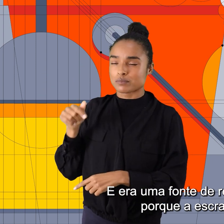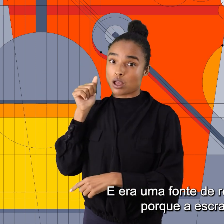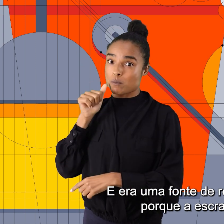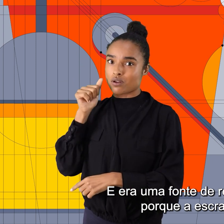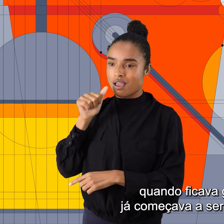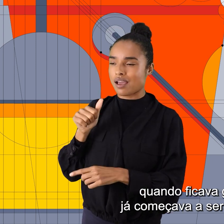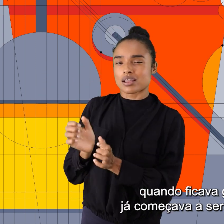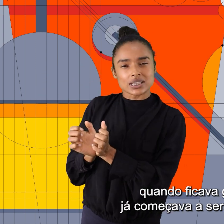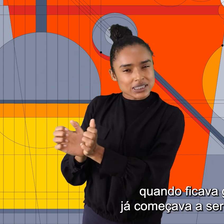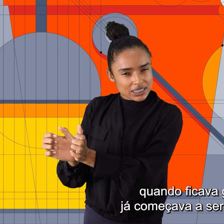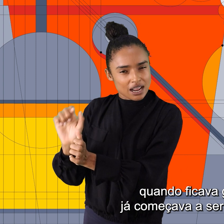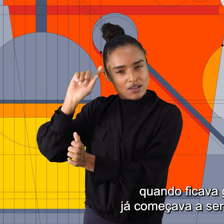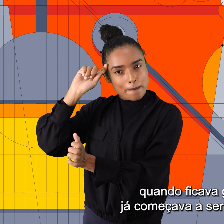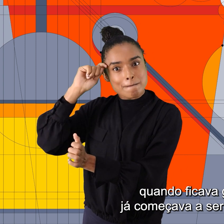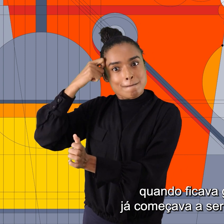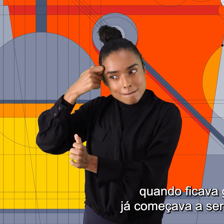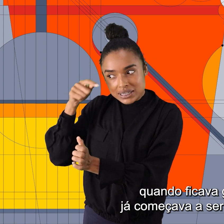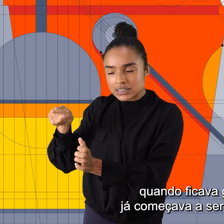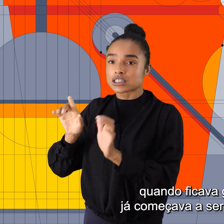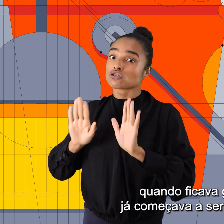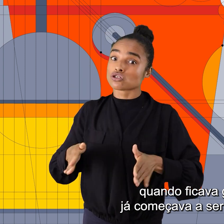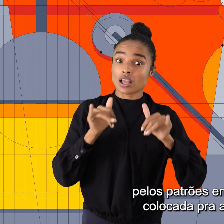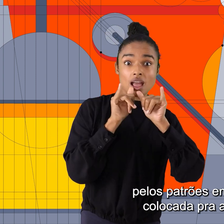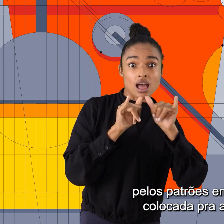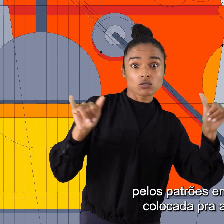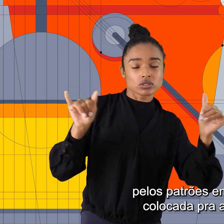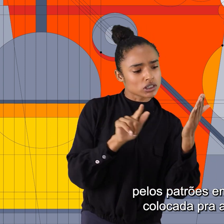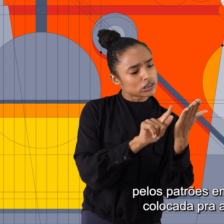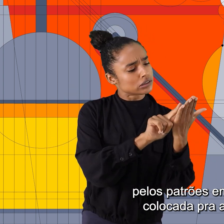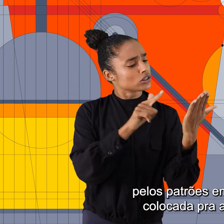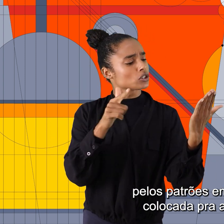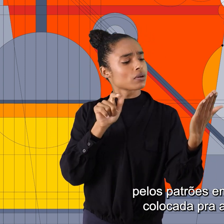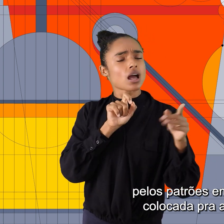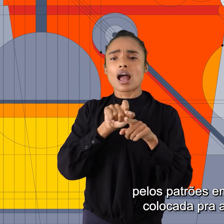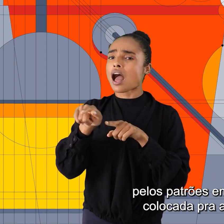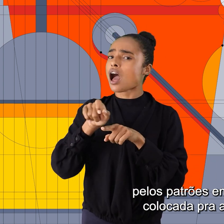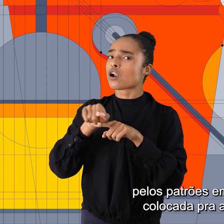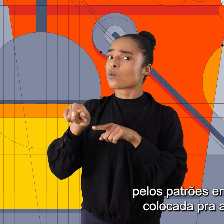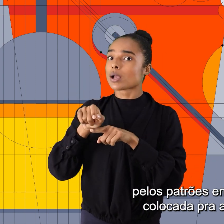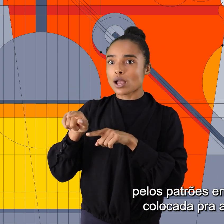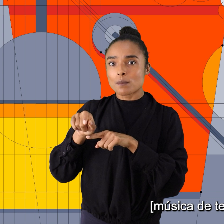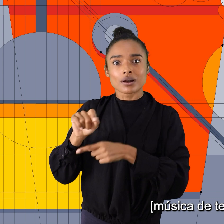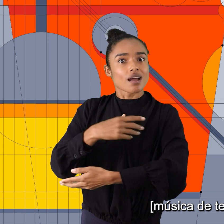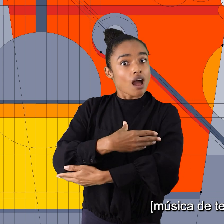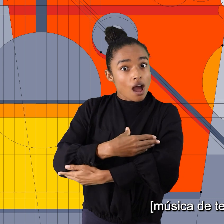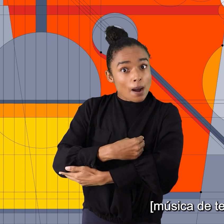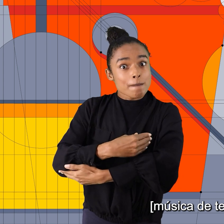porque a escravizada, quando ficava grávida, já começava a ser anunciada pelos patrões em jornais, colocada para